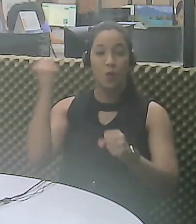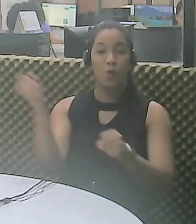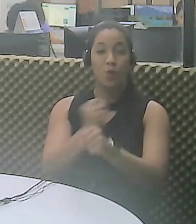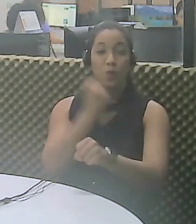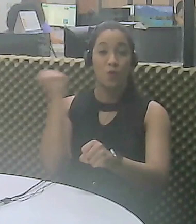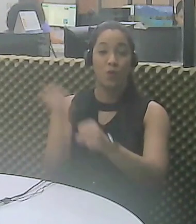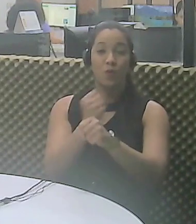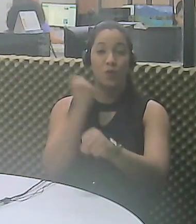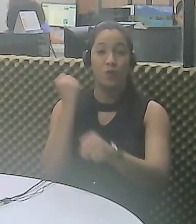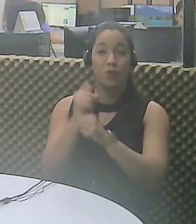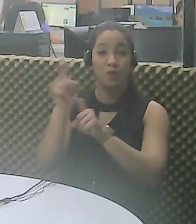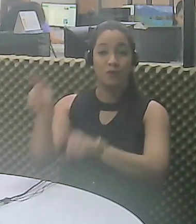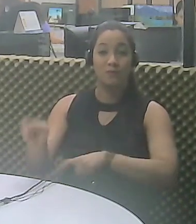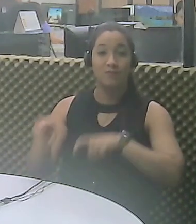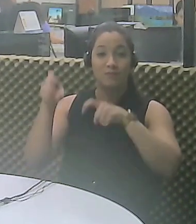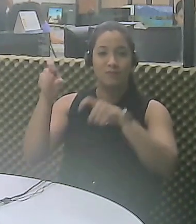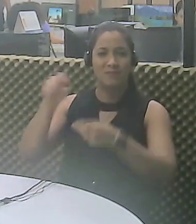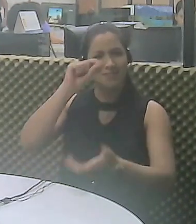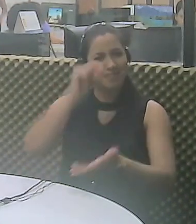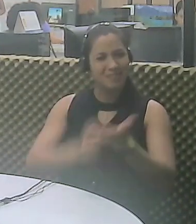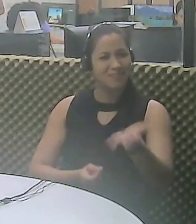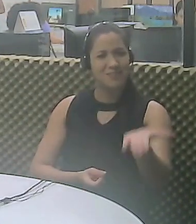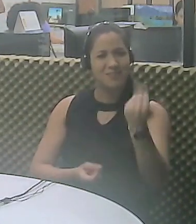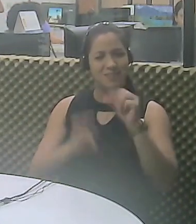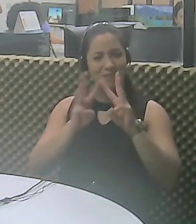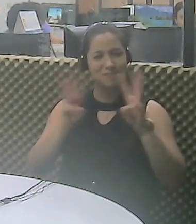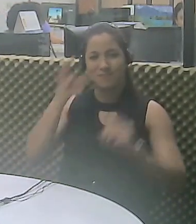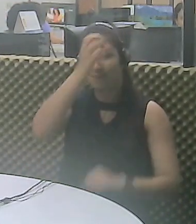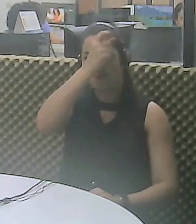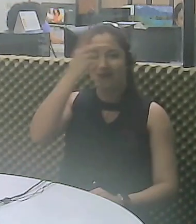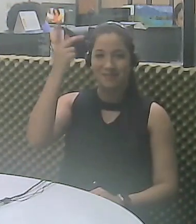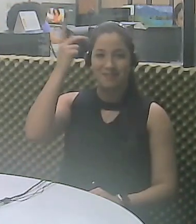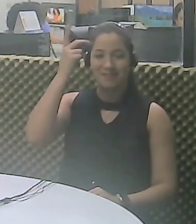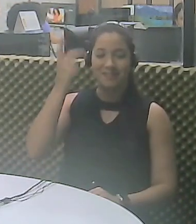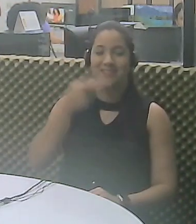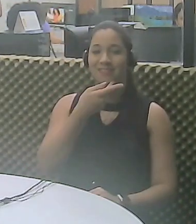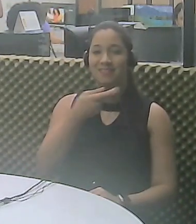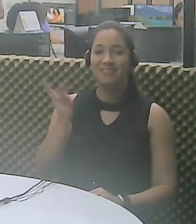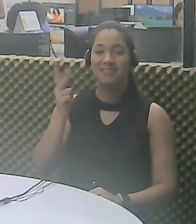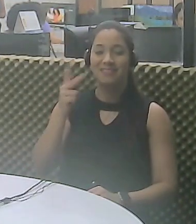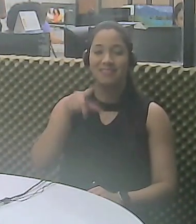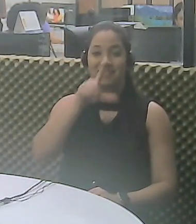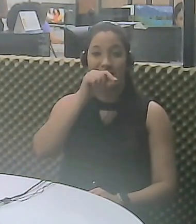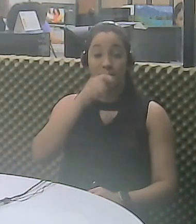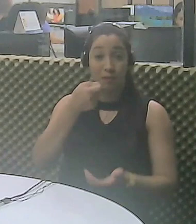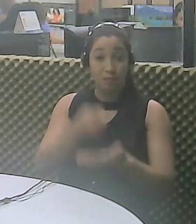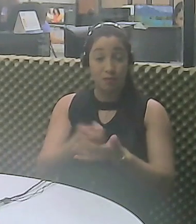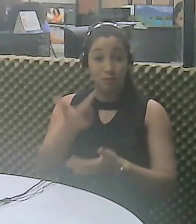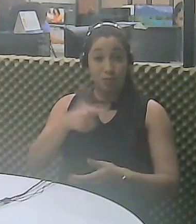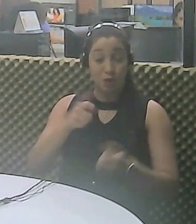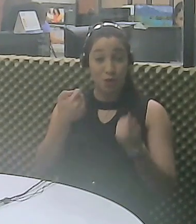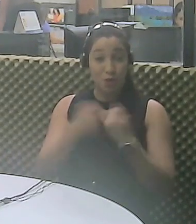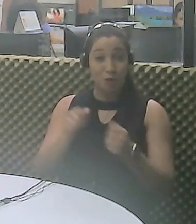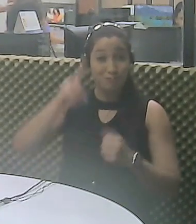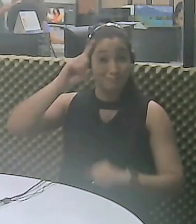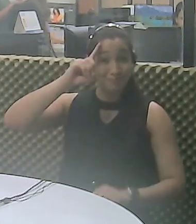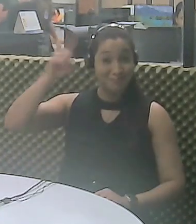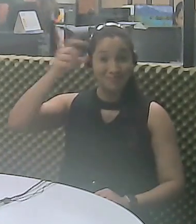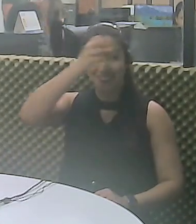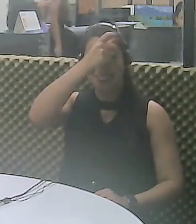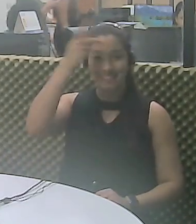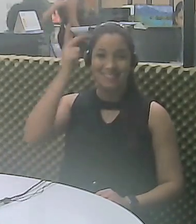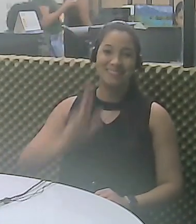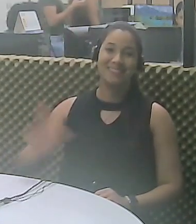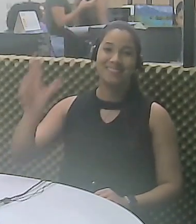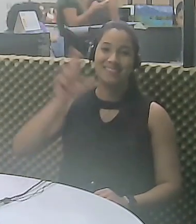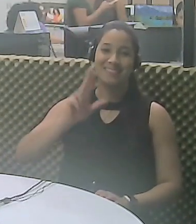construção, no agro. Faça seu cadastro no site da Prefeitura e vem pro Sabiazinho. E tem reembolso de transporte no dia.